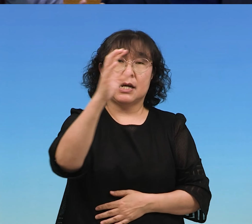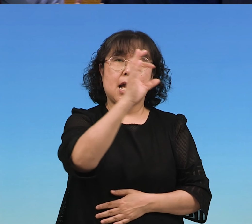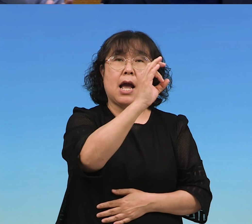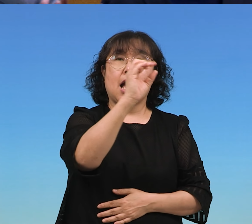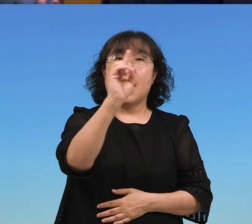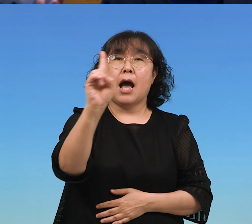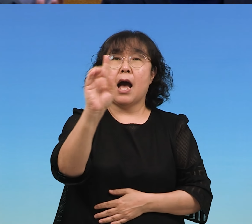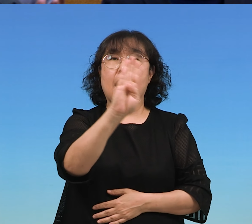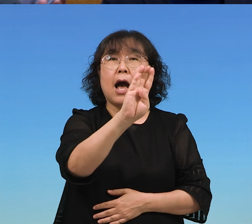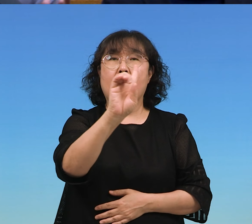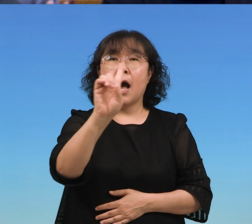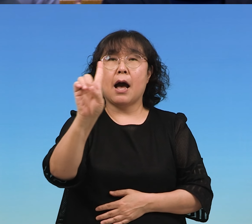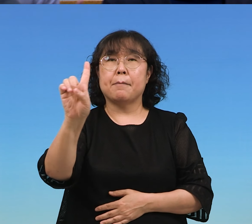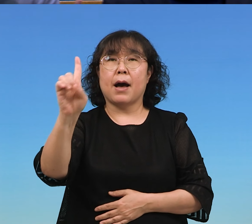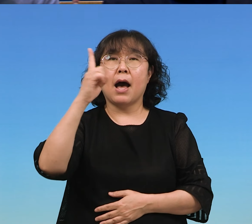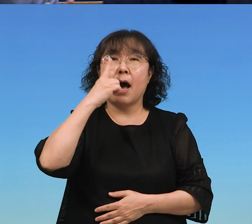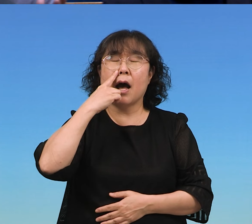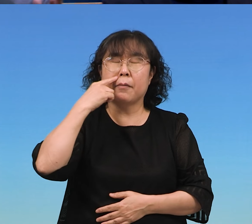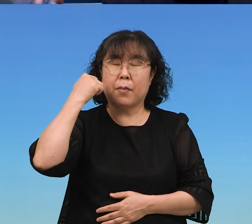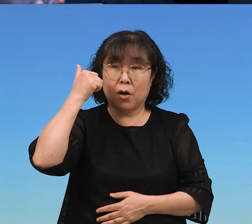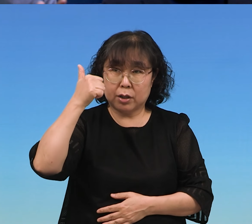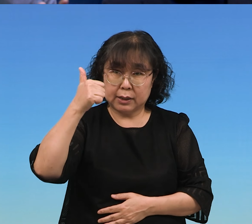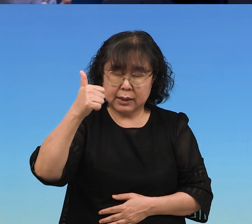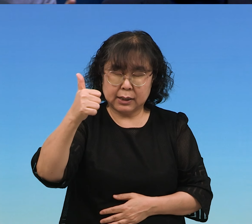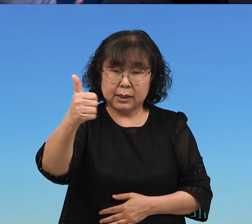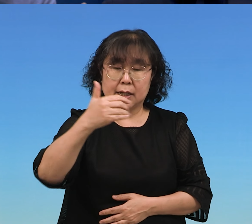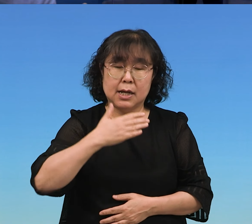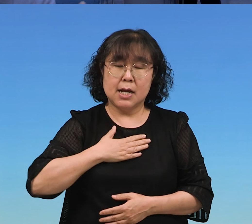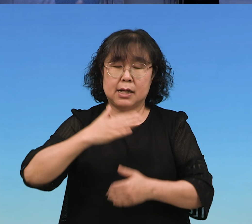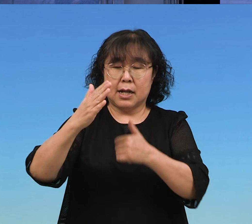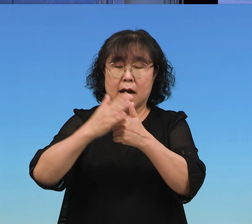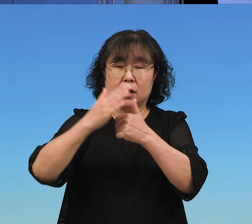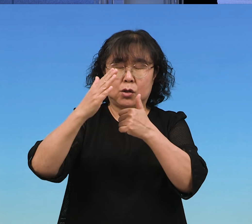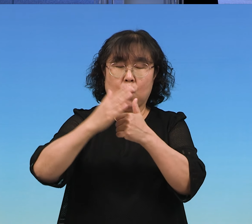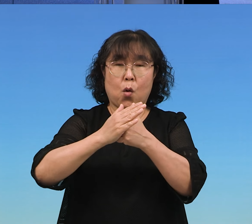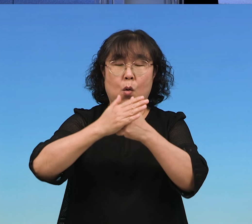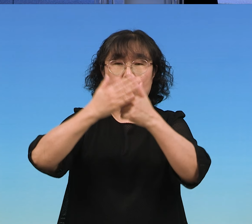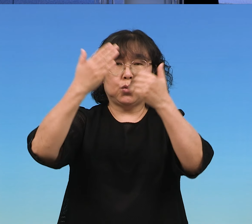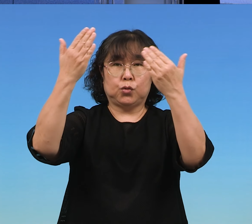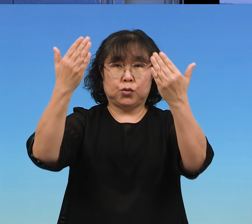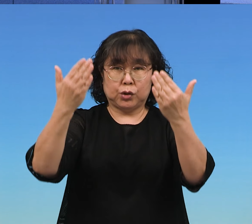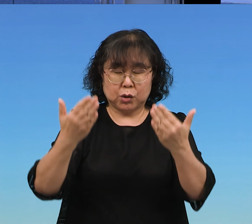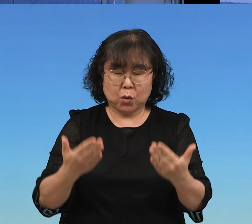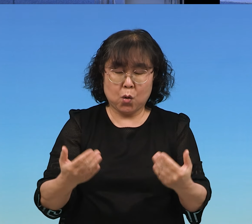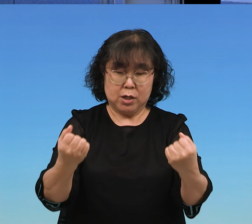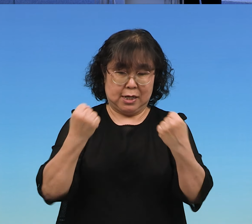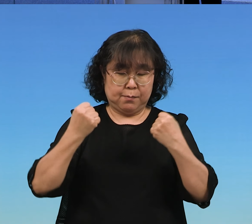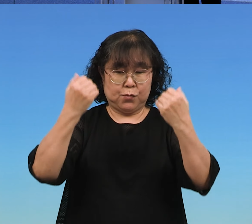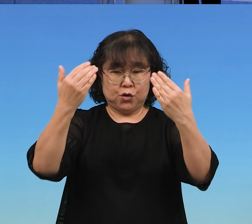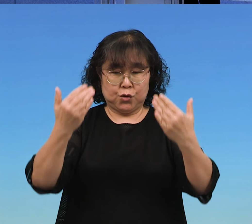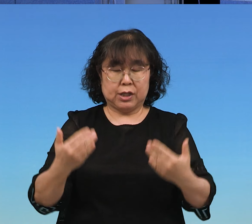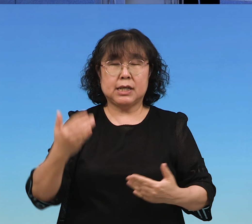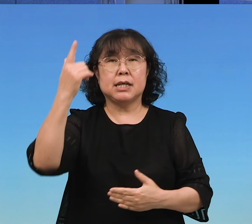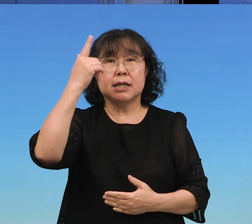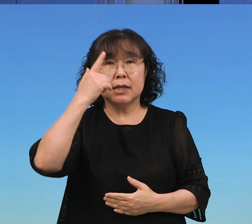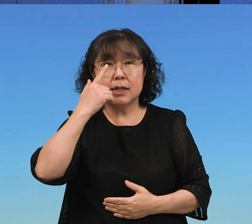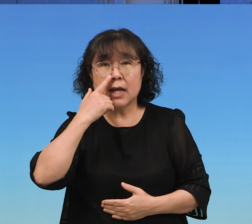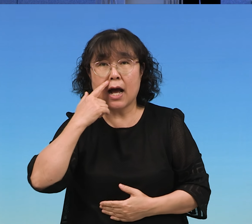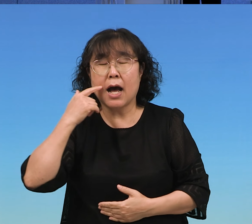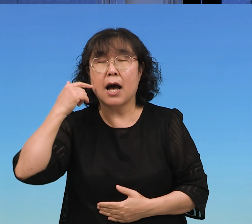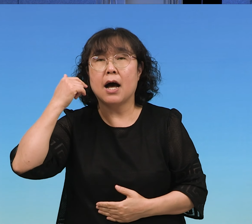아바 아버지, 영안을 열고 바라보세요. 나를 도우시고 힘주시는